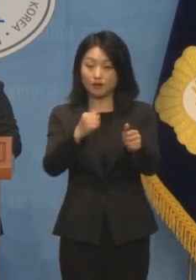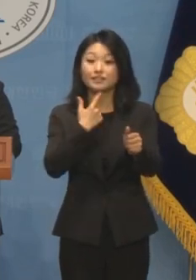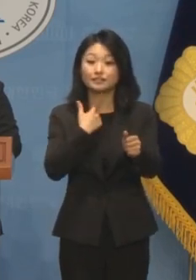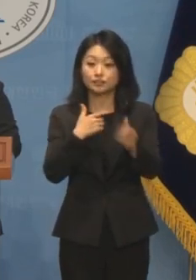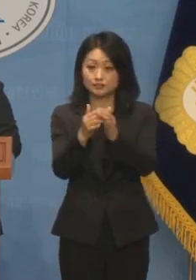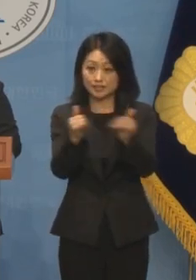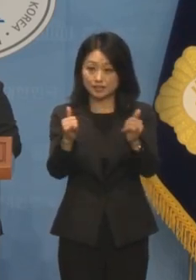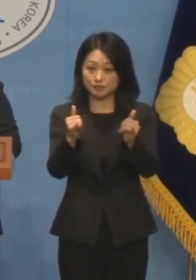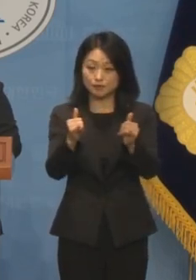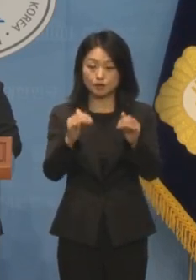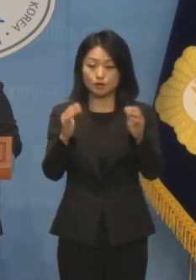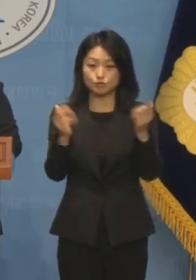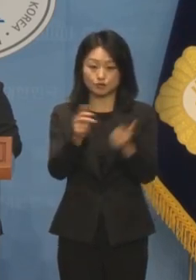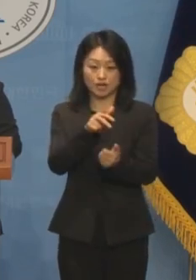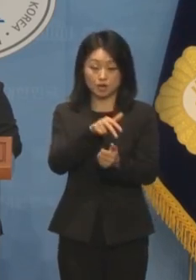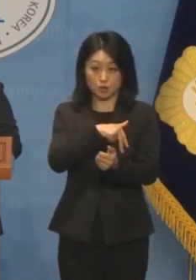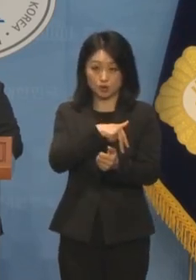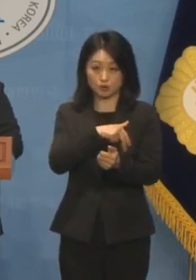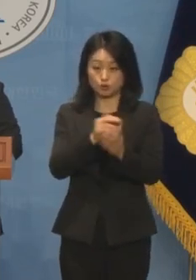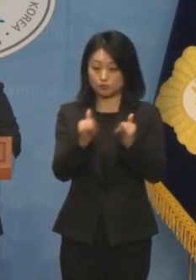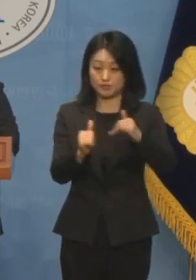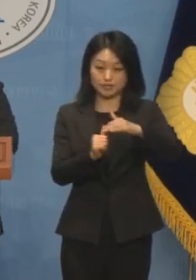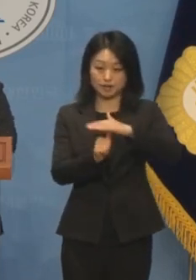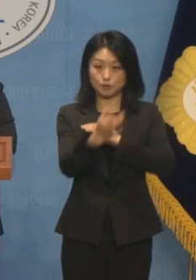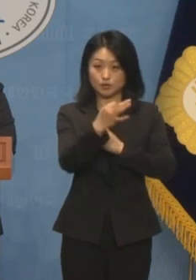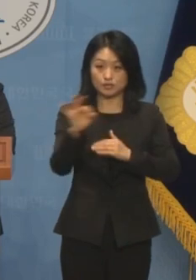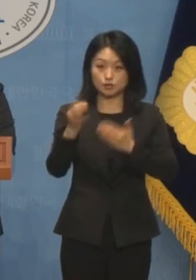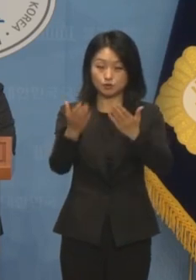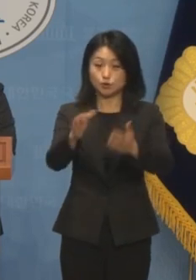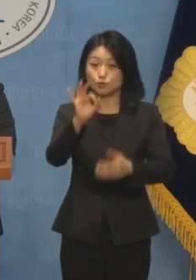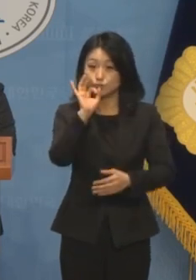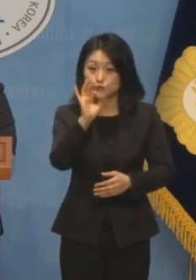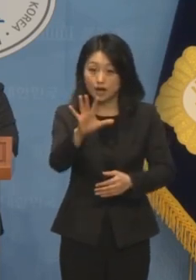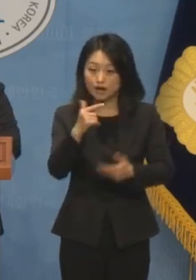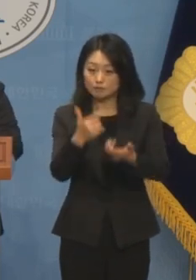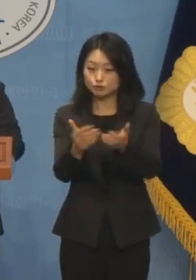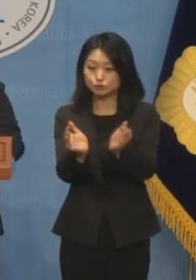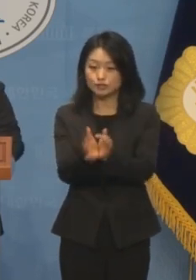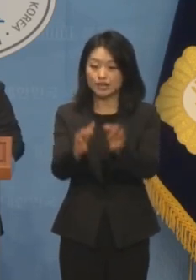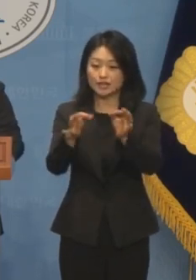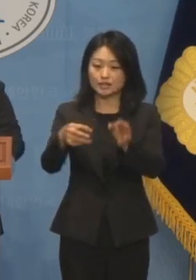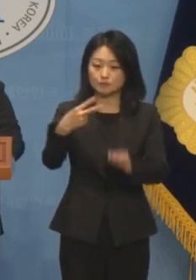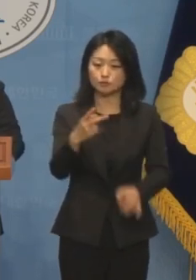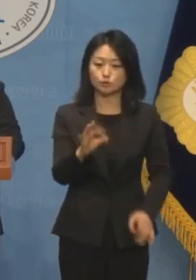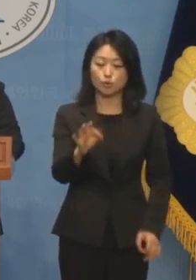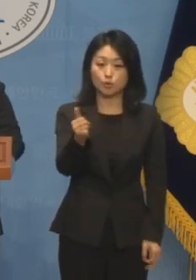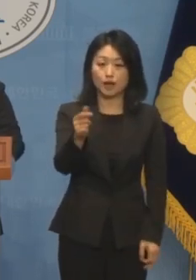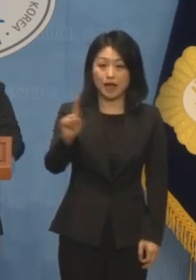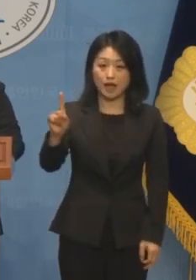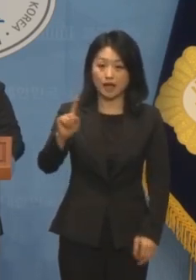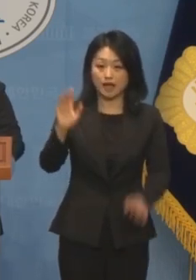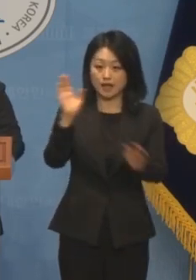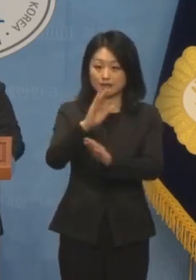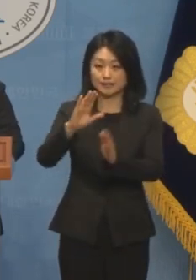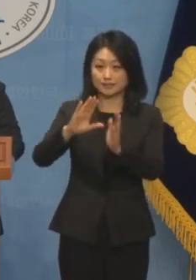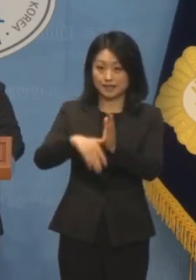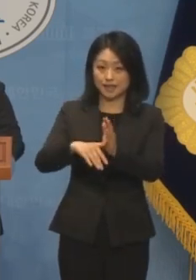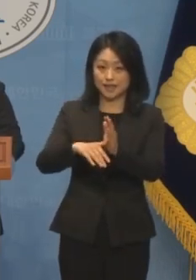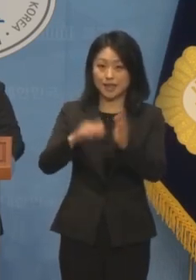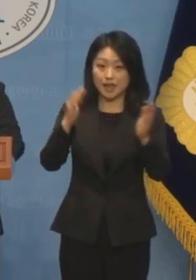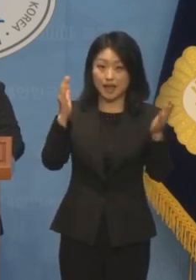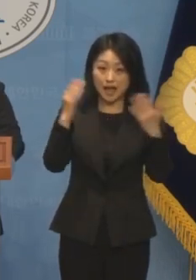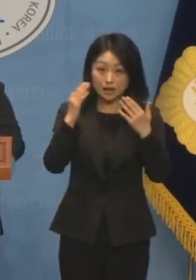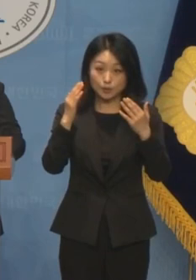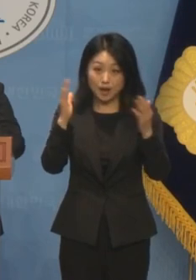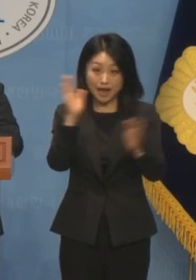국민의 대표로 인정할 수 없습니다. 더불어민주당 김동아 당선인이 학창시절 학교폭력